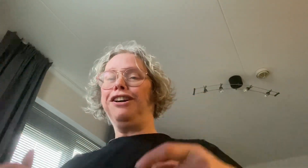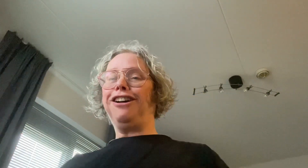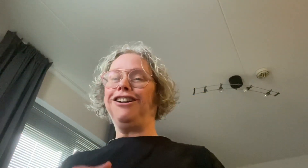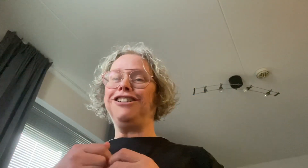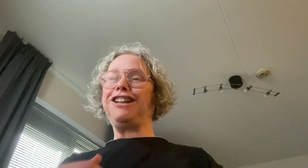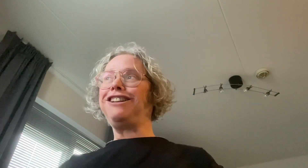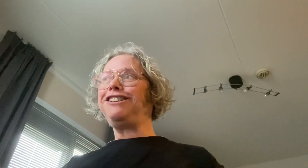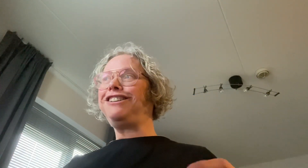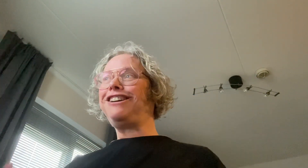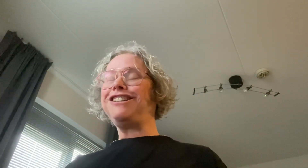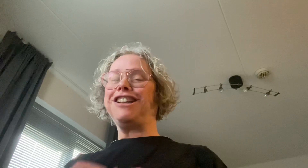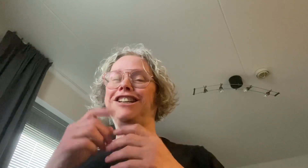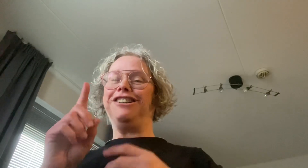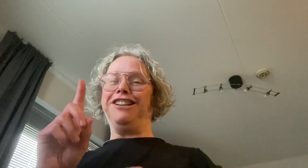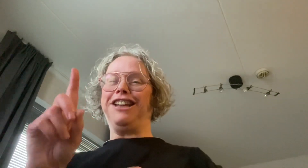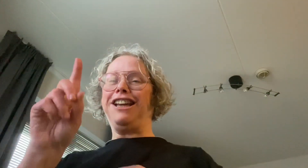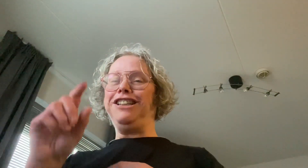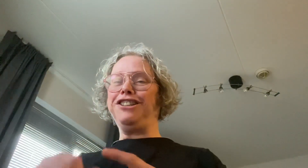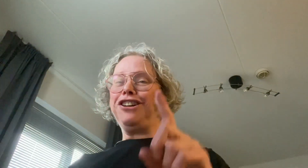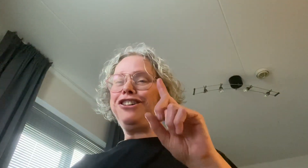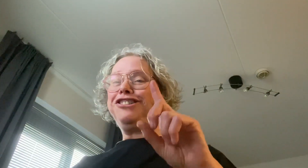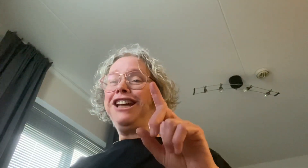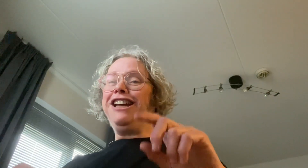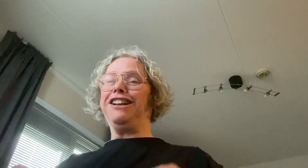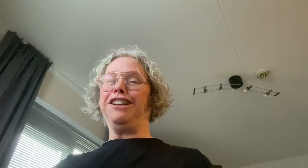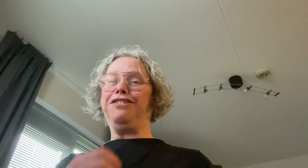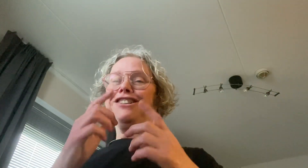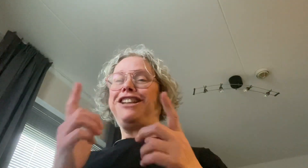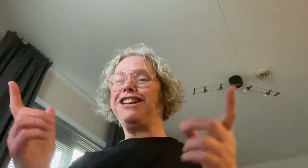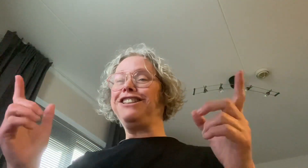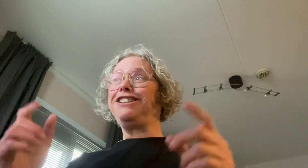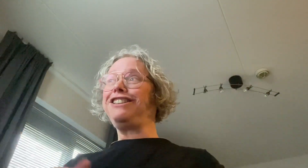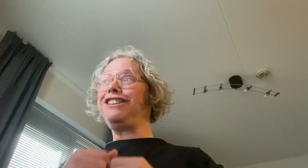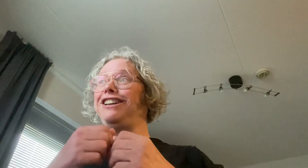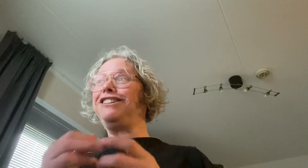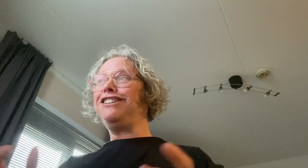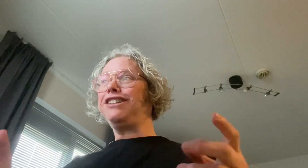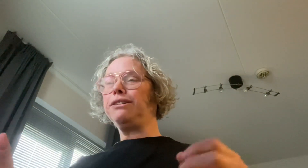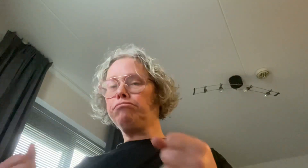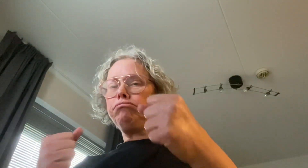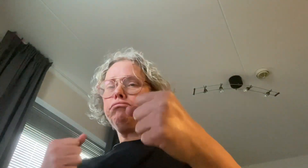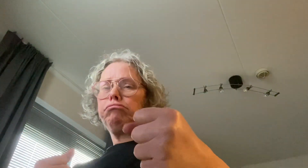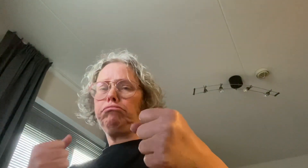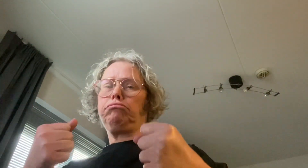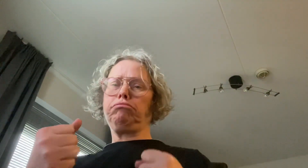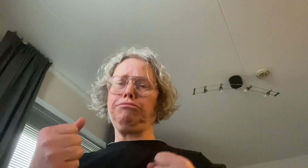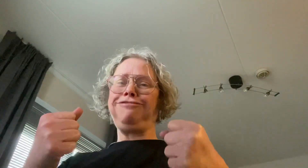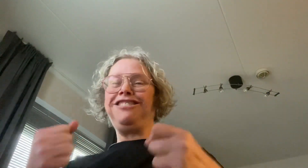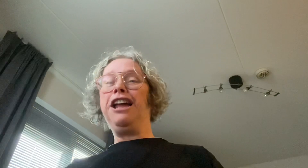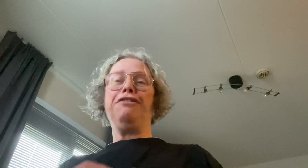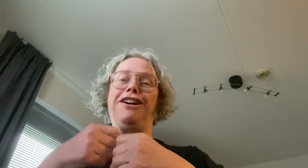alle zenders is er niet één zo goed dan die van Stenders. Van